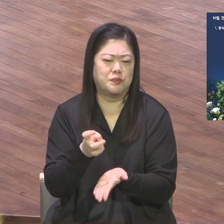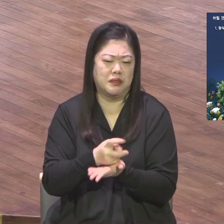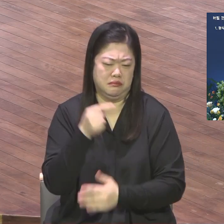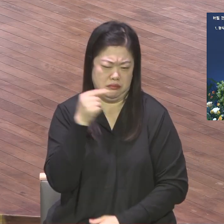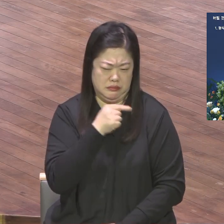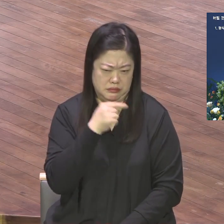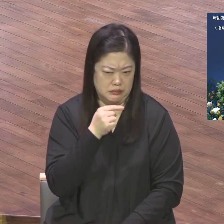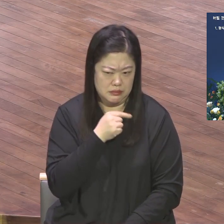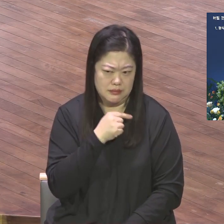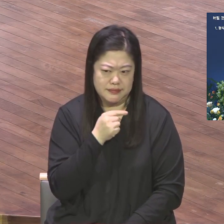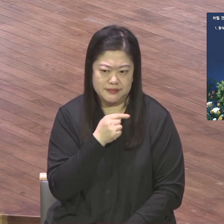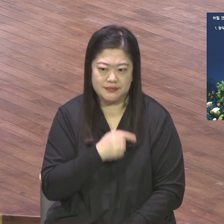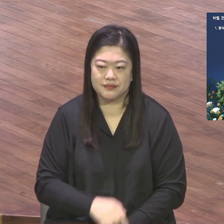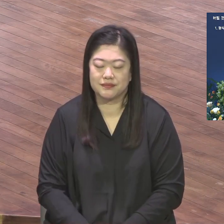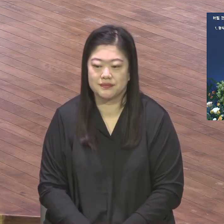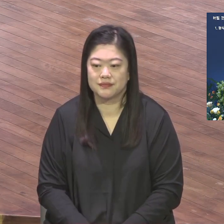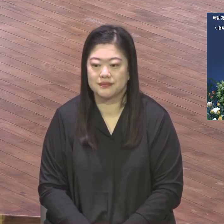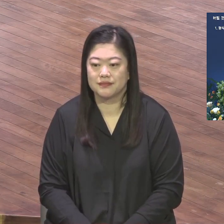제가요, 이렇게